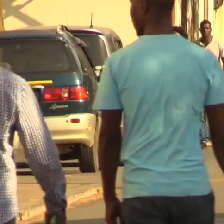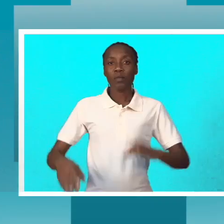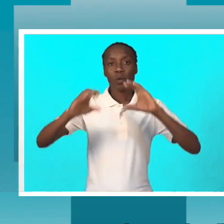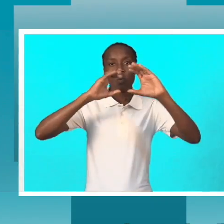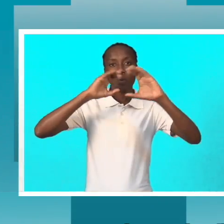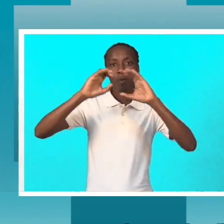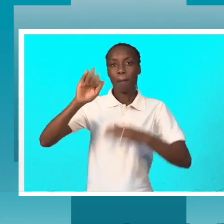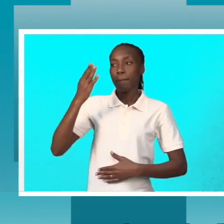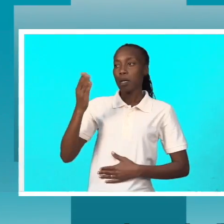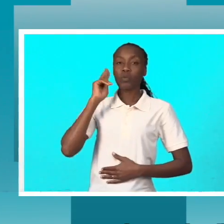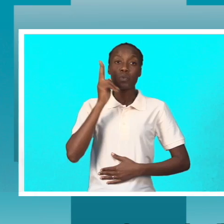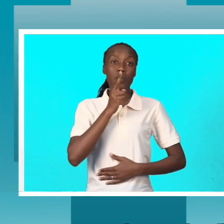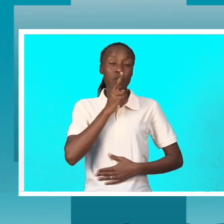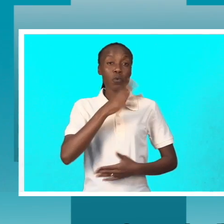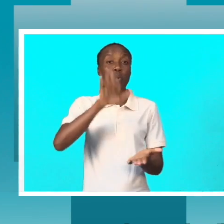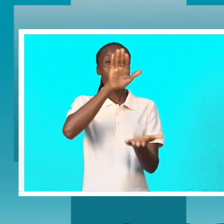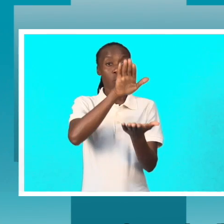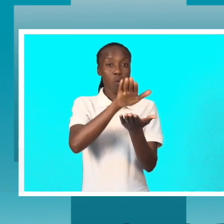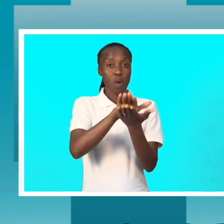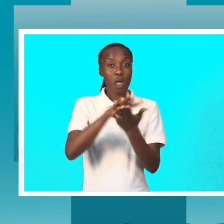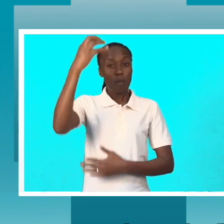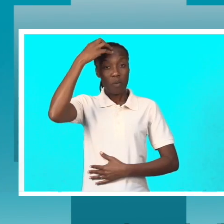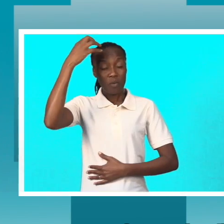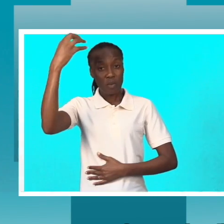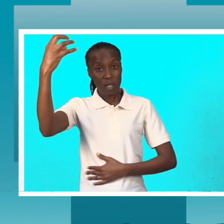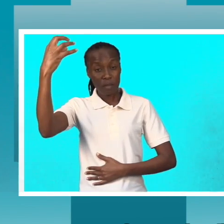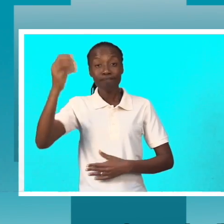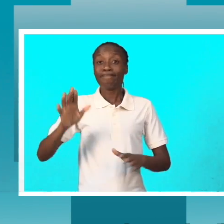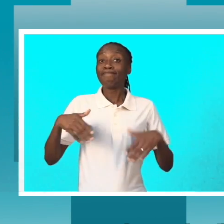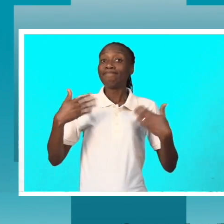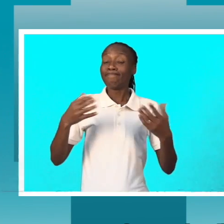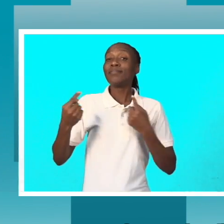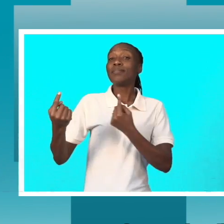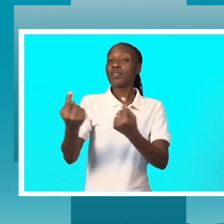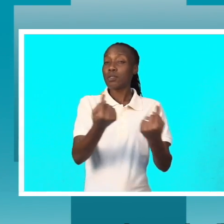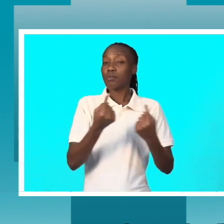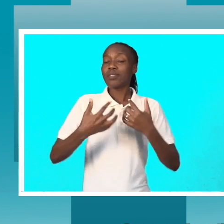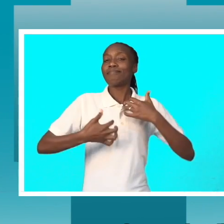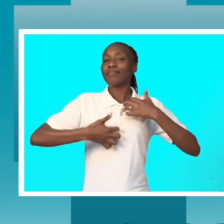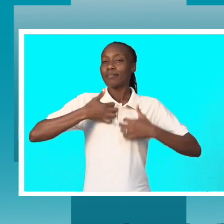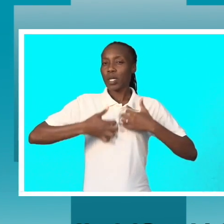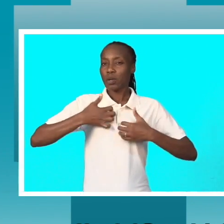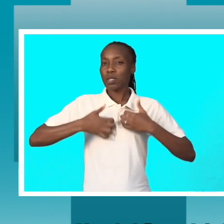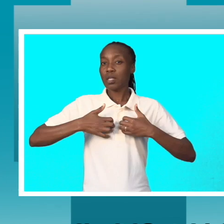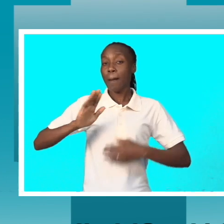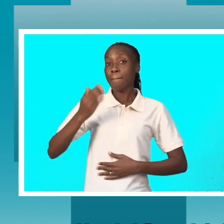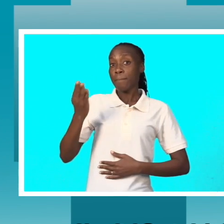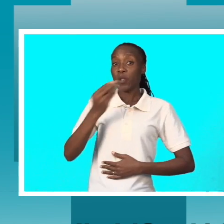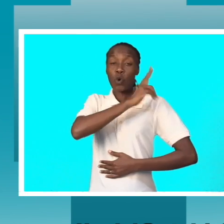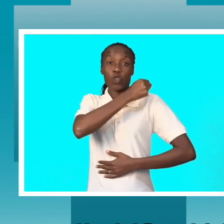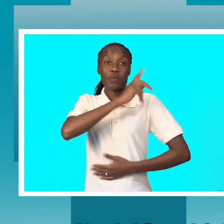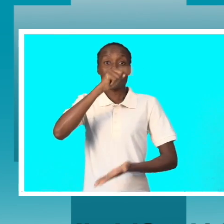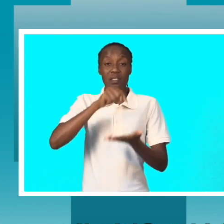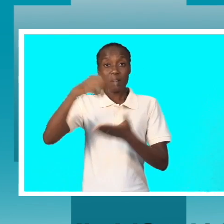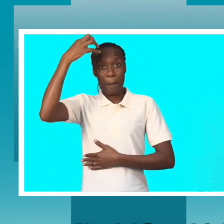A comunicação para os surdos em estabelecimentos públicos tem sido uma situação preocupante, mas o